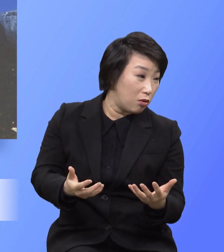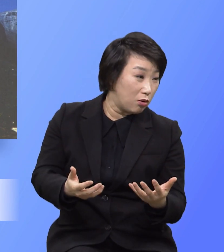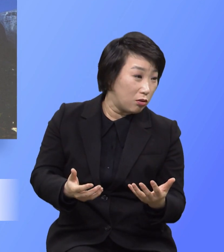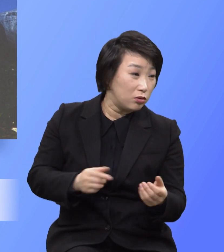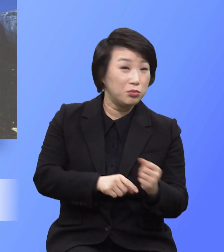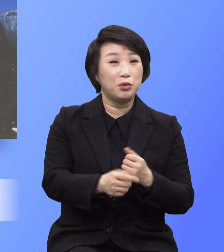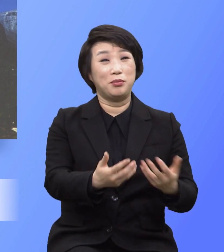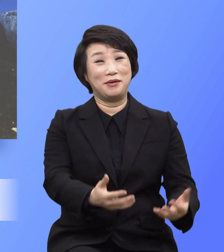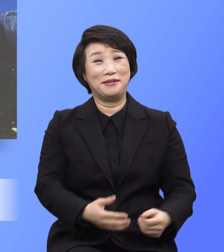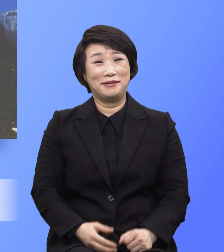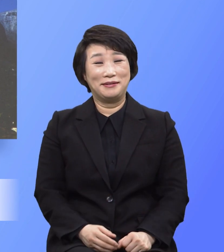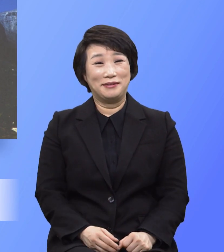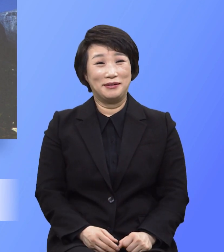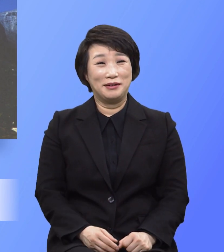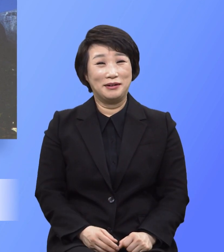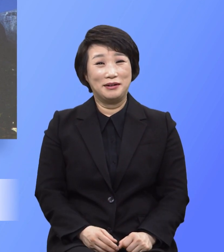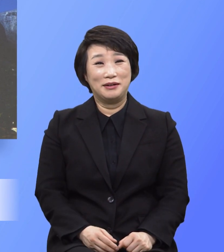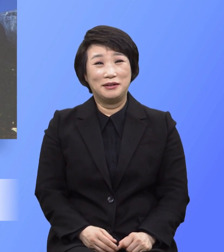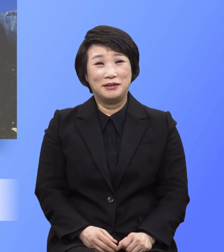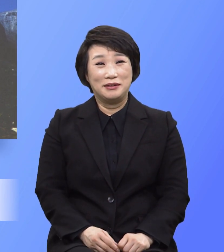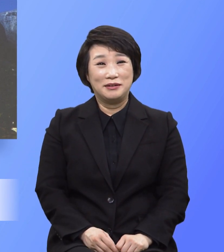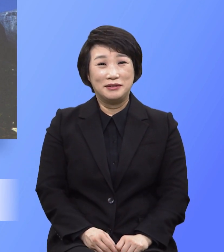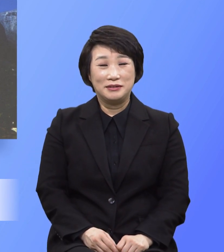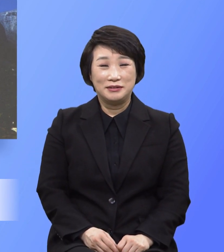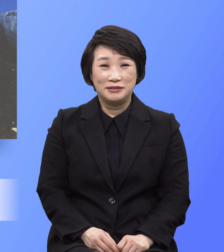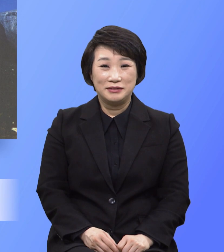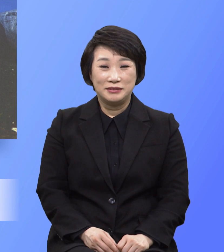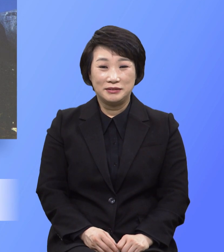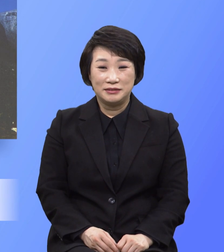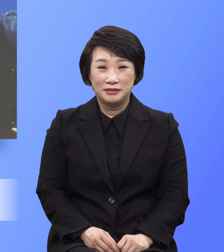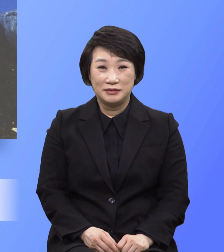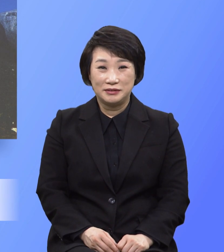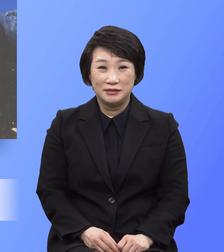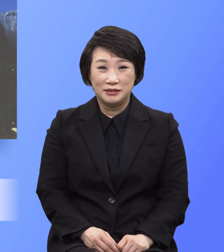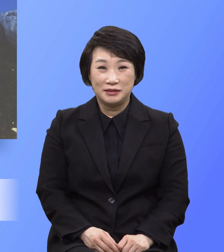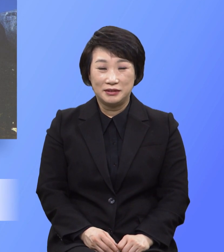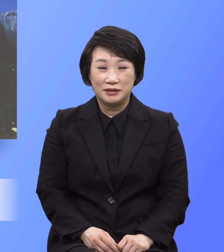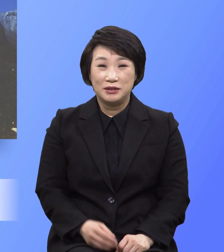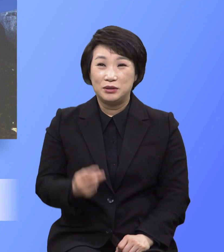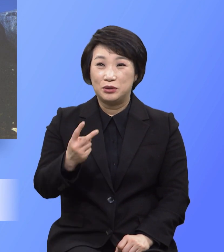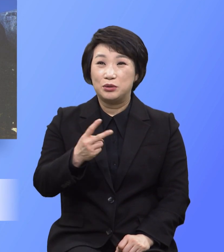말이요. 무슨 의미가 있느냐. 응? 주